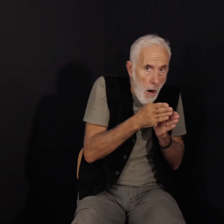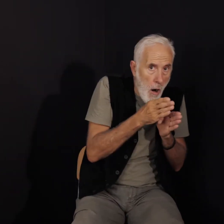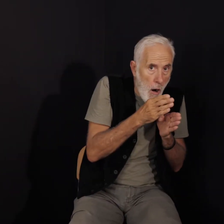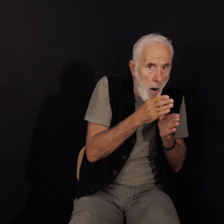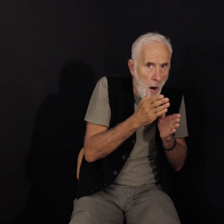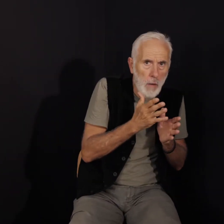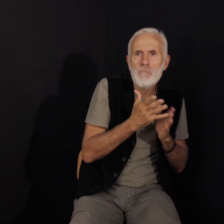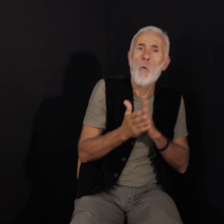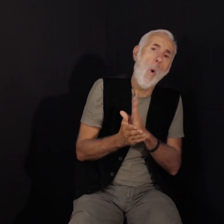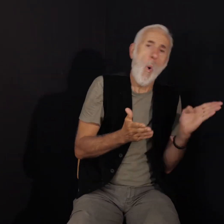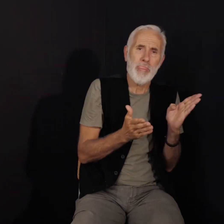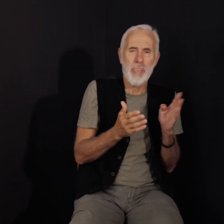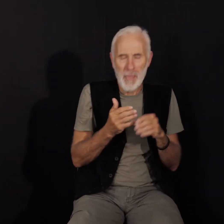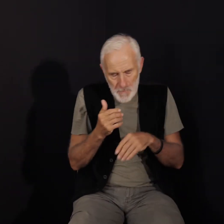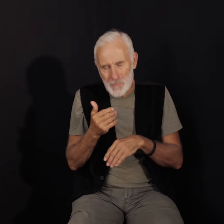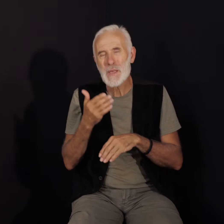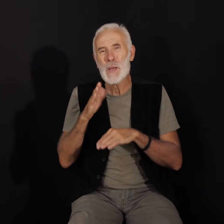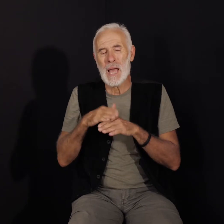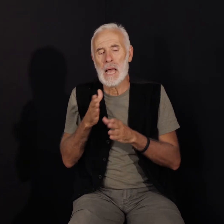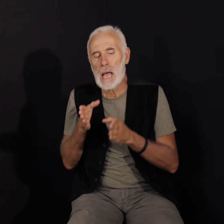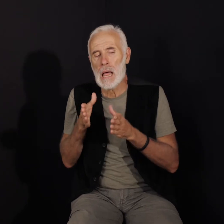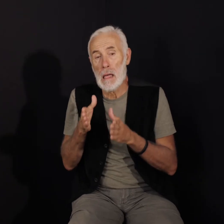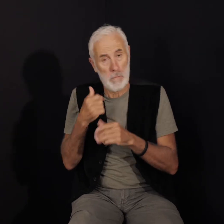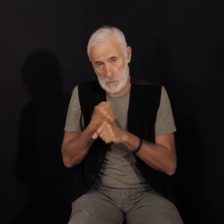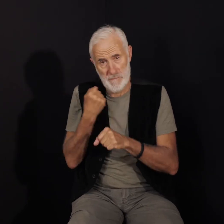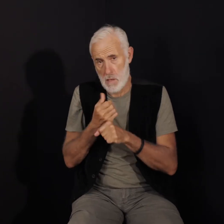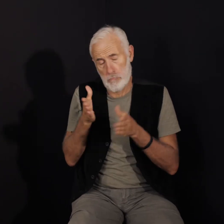finalement j'ai sauté le pas.